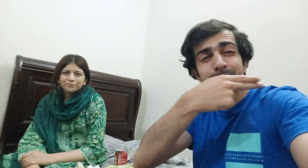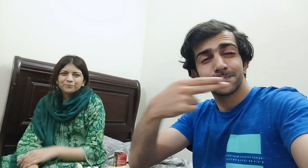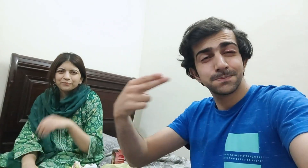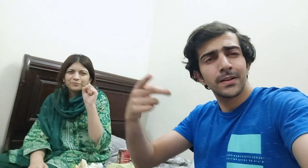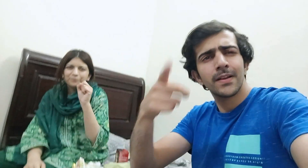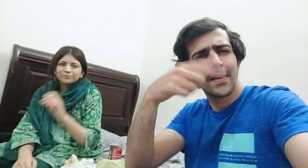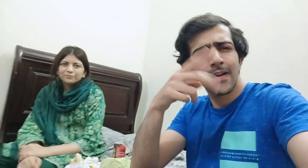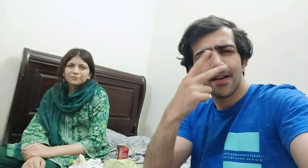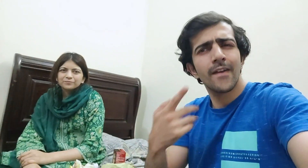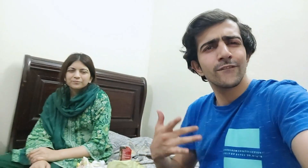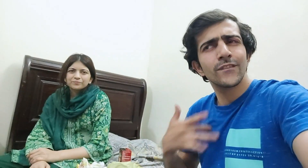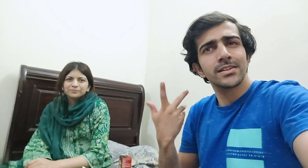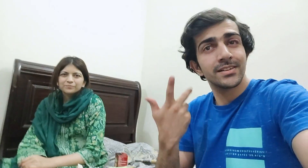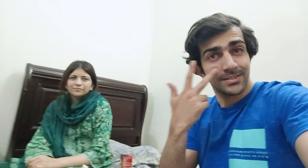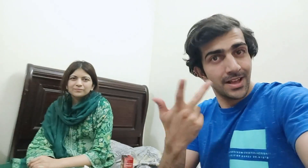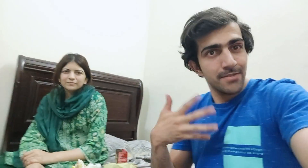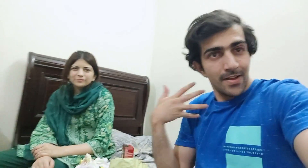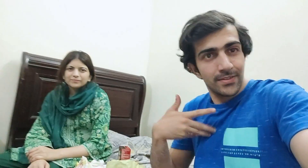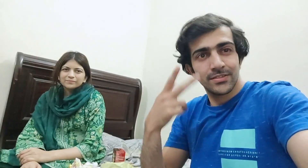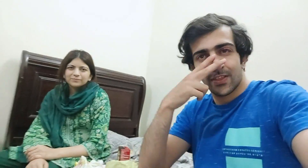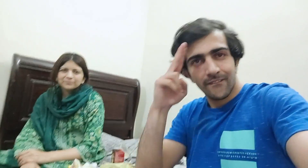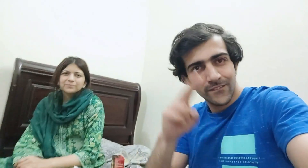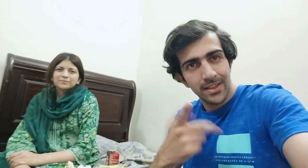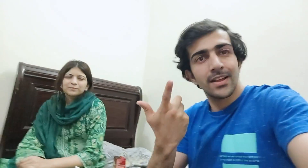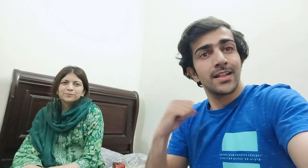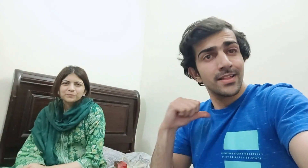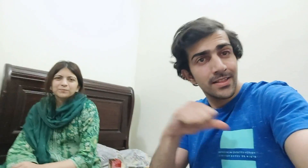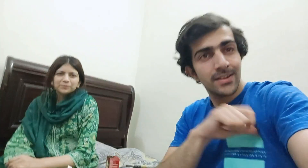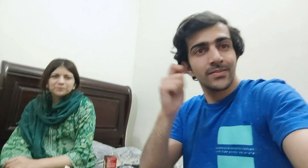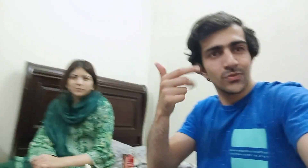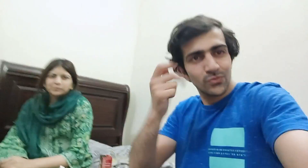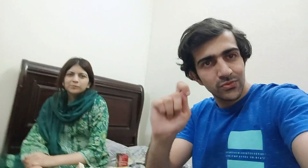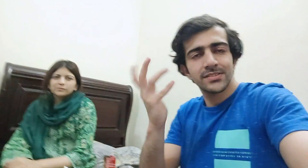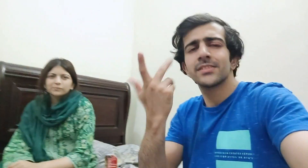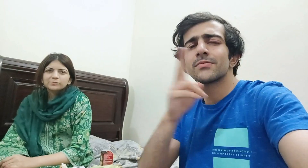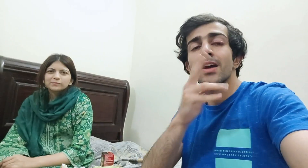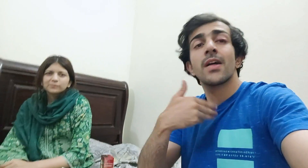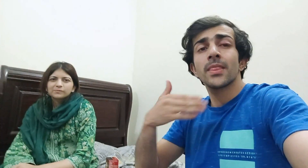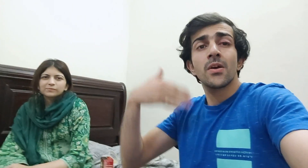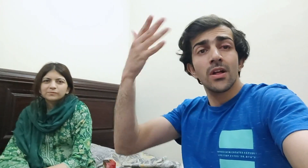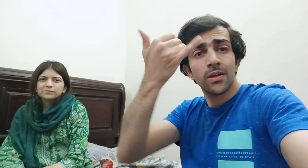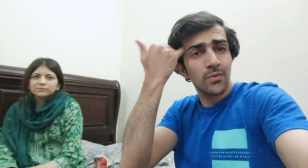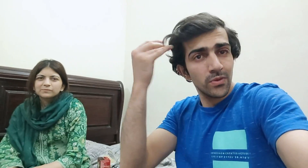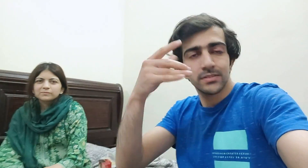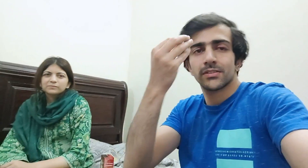बताएं, और वीडियो फुल देखिएगा और बताइएगा कि आपको हमारे वीलॉग्स अच्छे लग रहे हैं या नहीं, और हमें